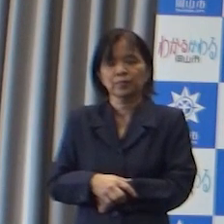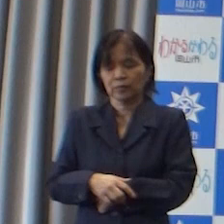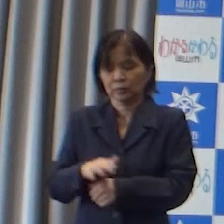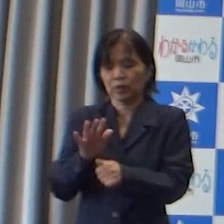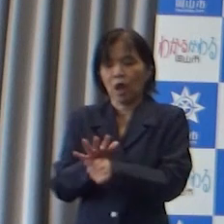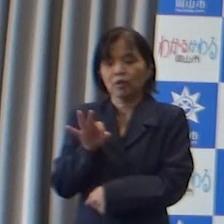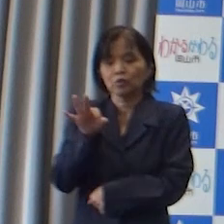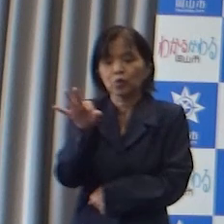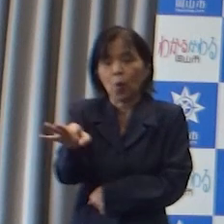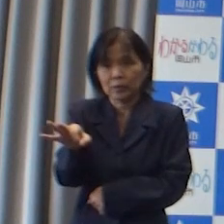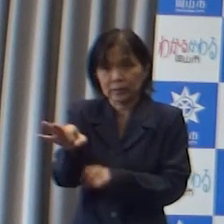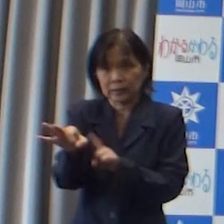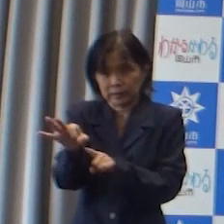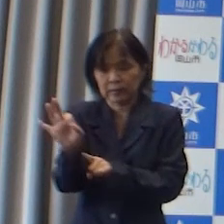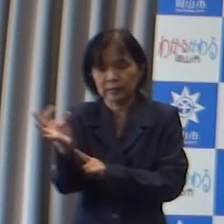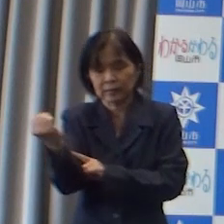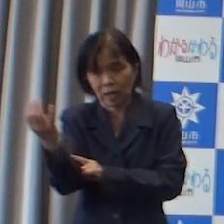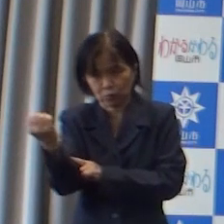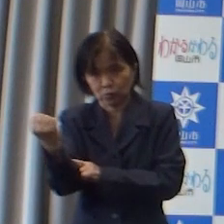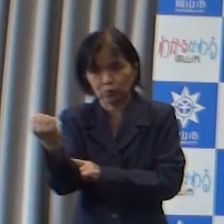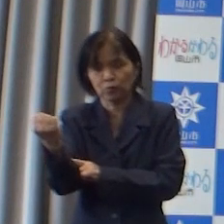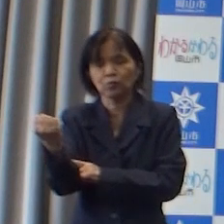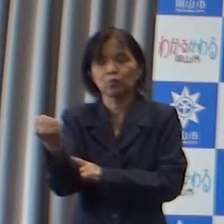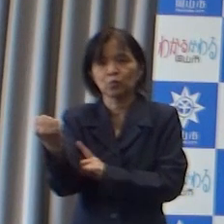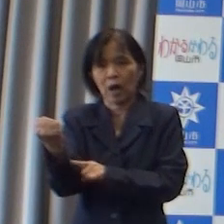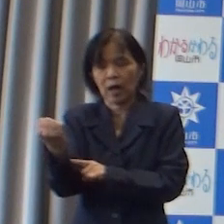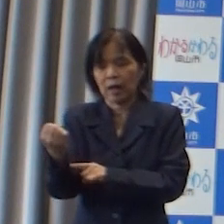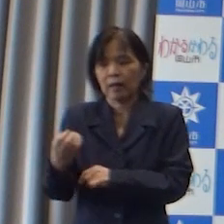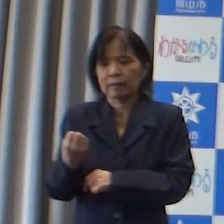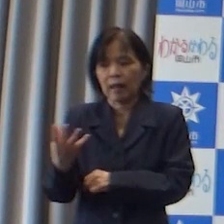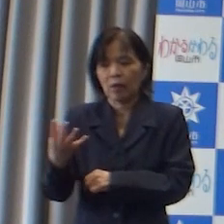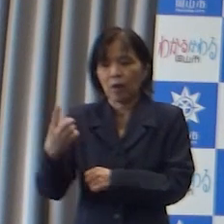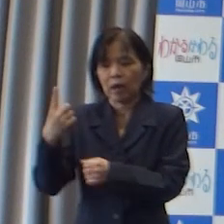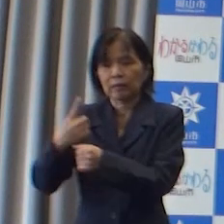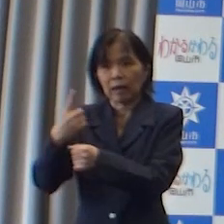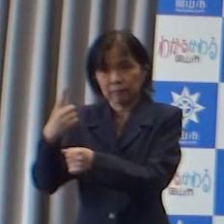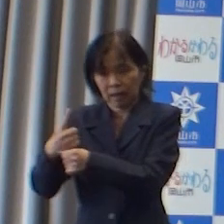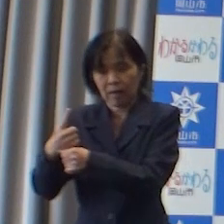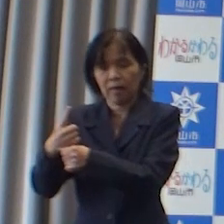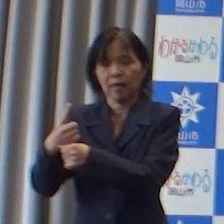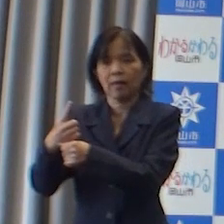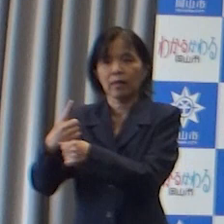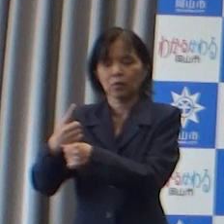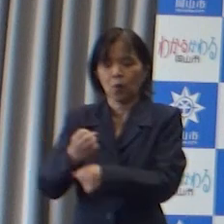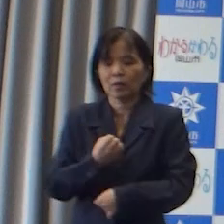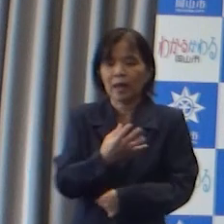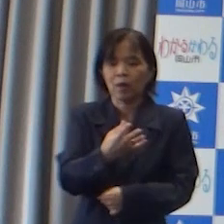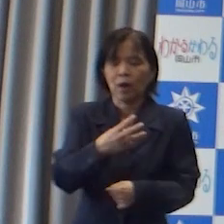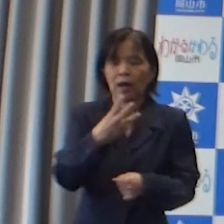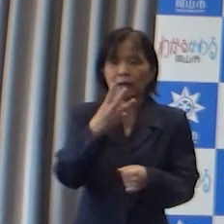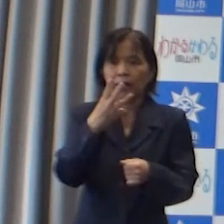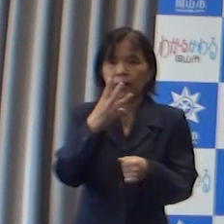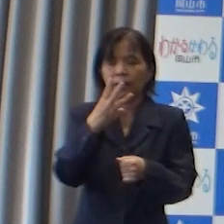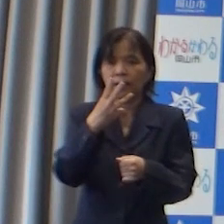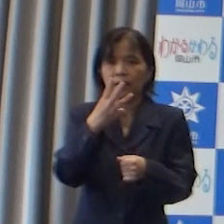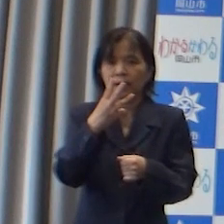投資額でありますが、令和元年と令和